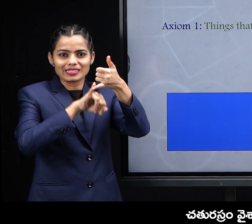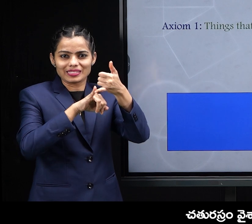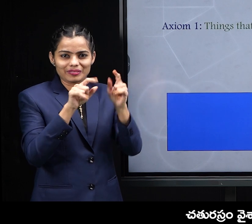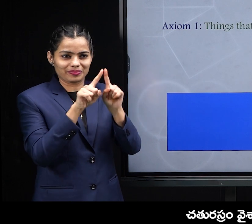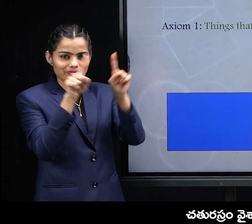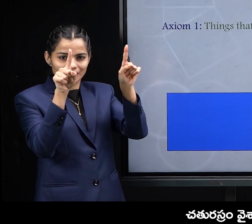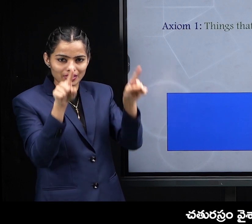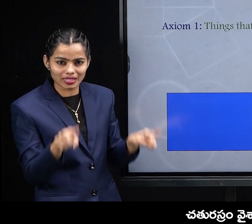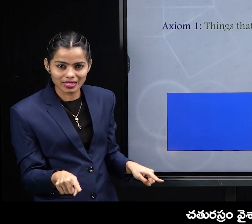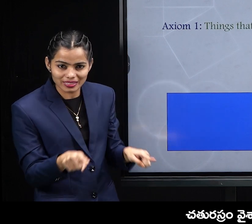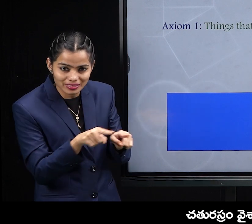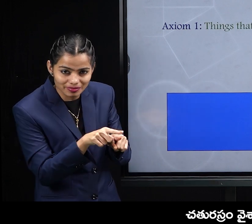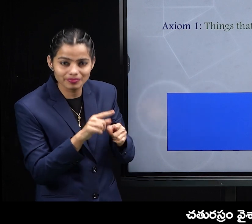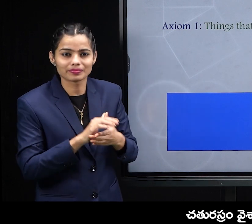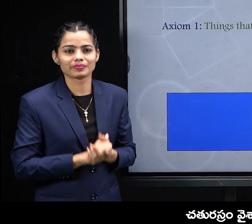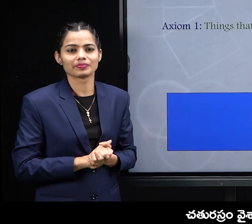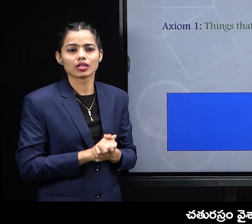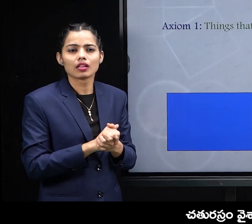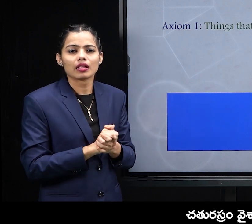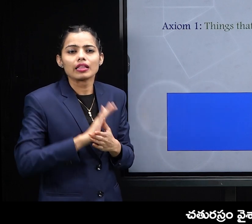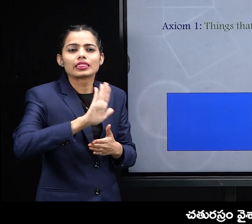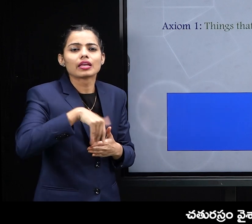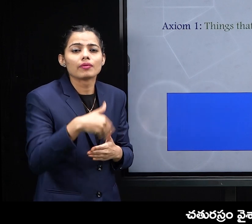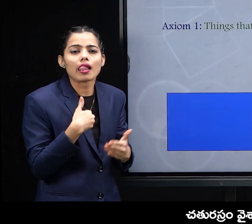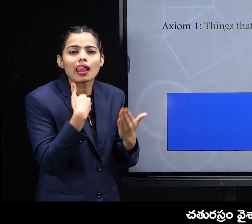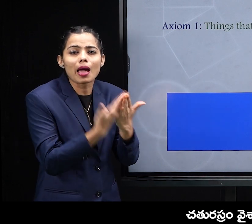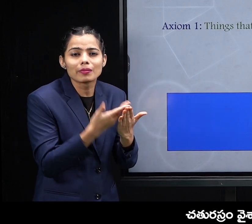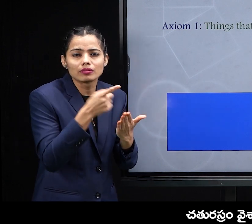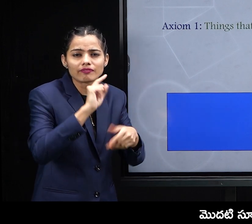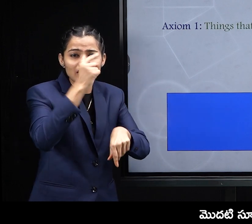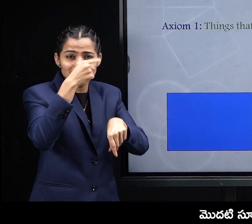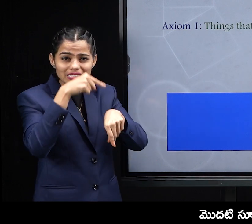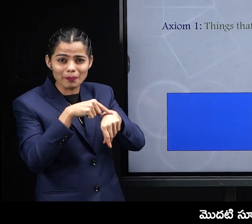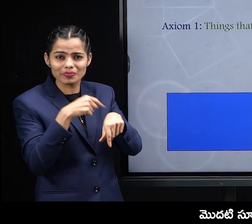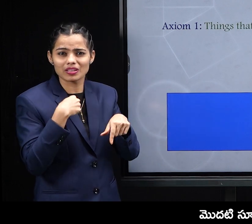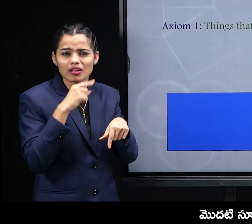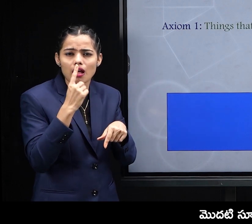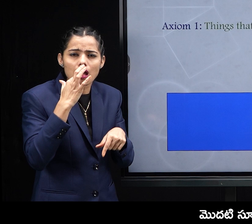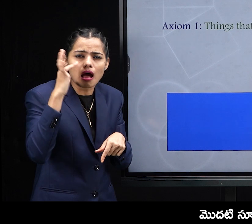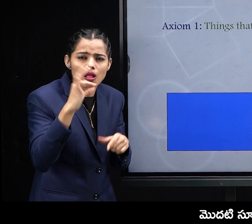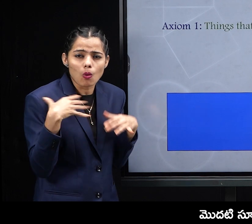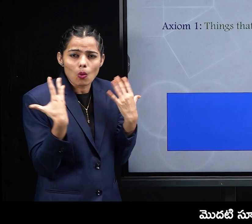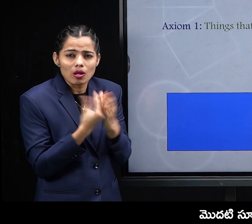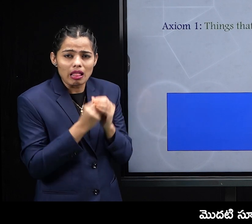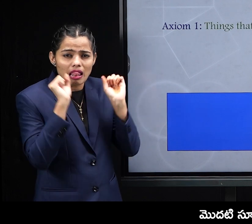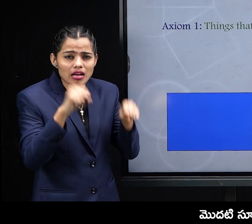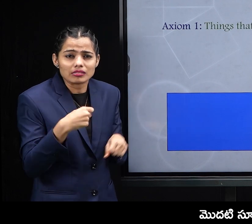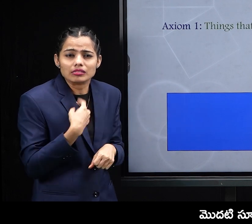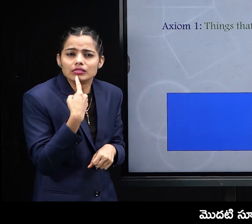వఈసాల్యానికి సామానం అనుకొందాం మోదటి సూత్రాన్ని వార్తింప చేసిన తరువాతా